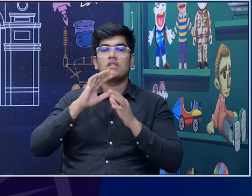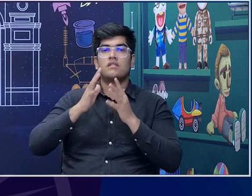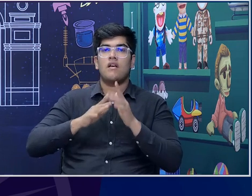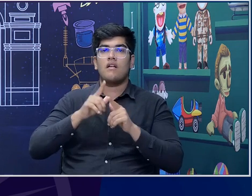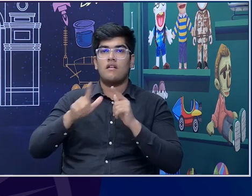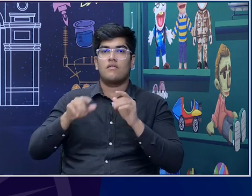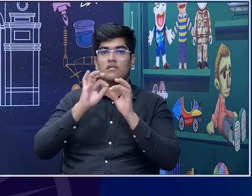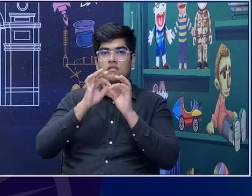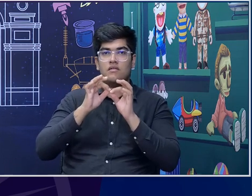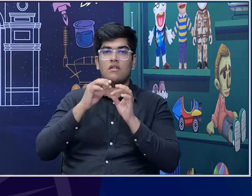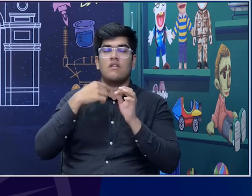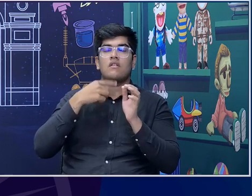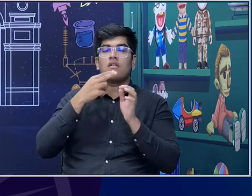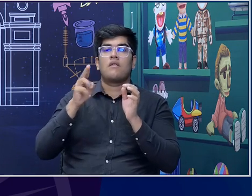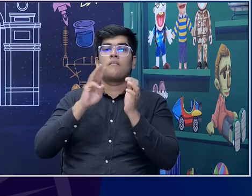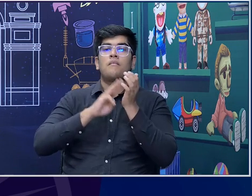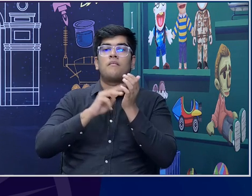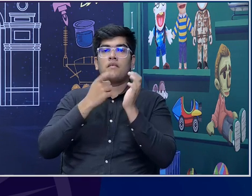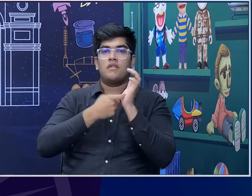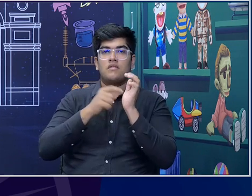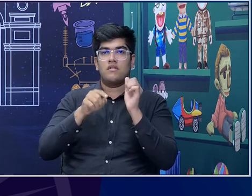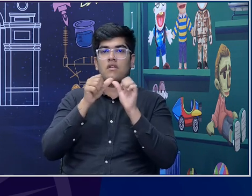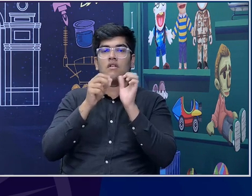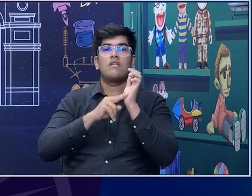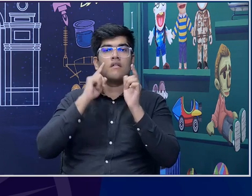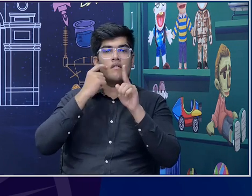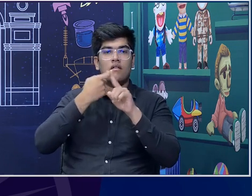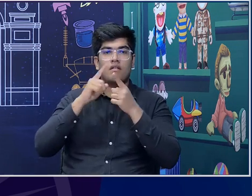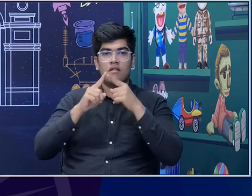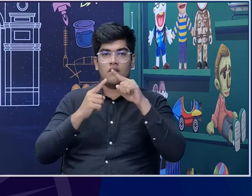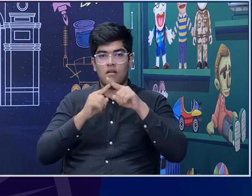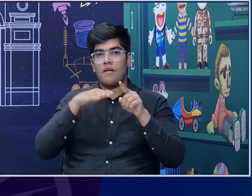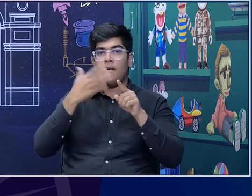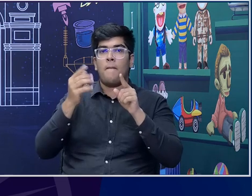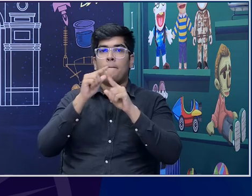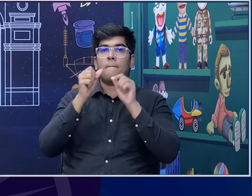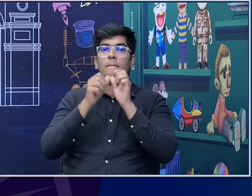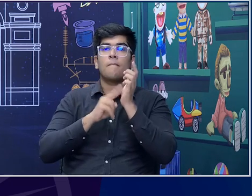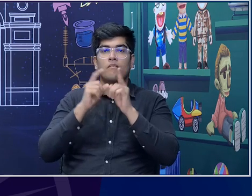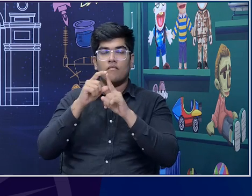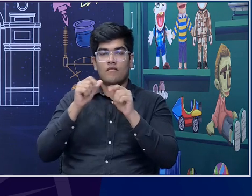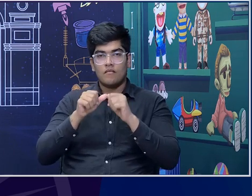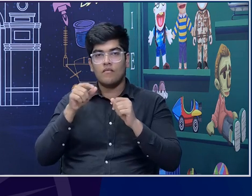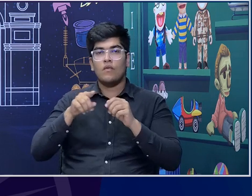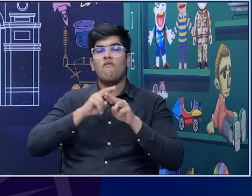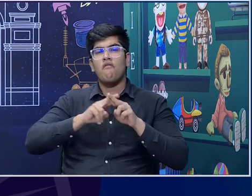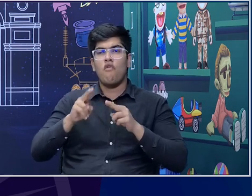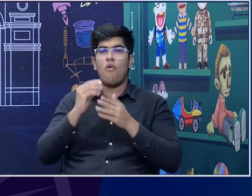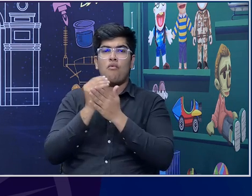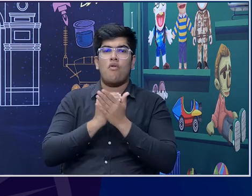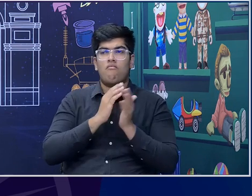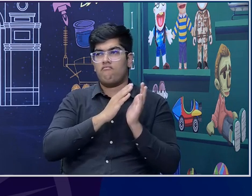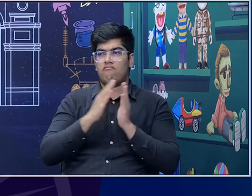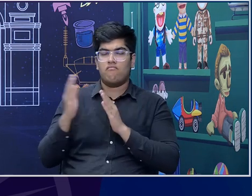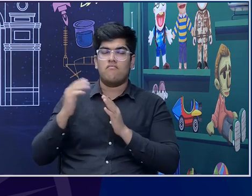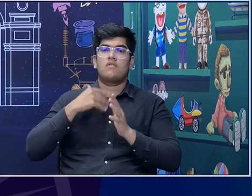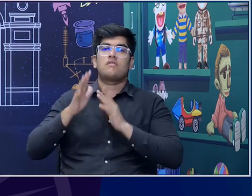इनका नाम है Mr. Aniket Panda ये पूरे सत्र को Sign Language के माध्यम से समझाएंगे